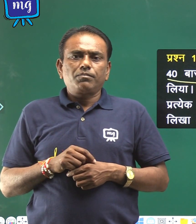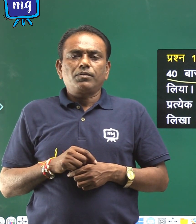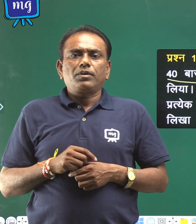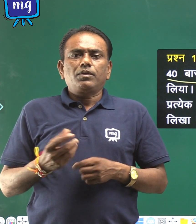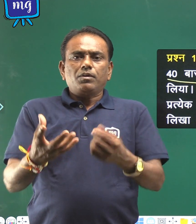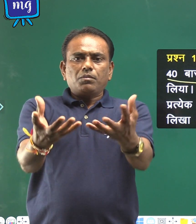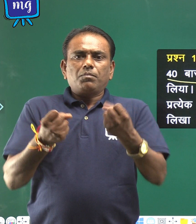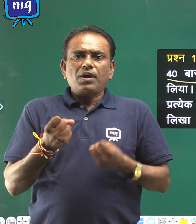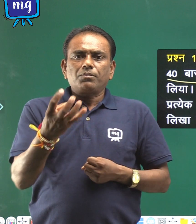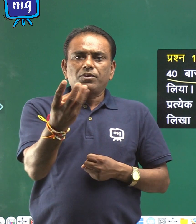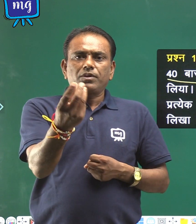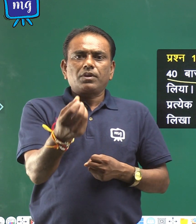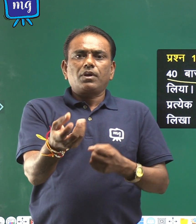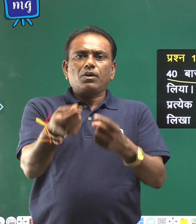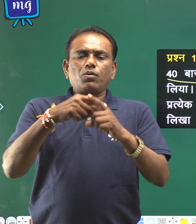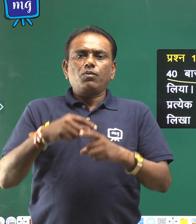प्राप्त संख्या को